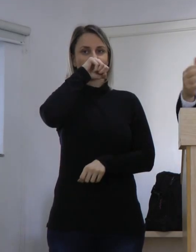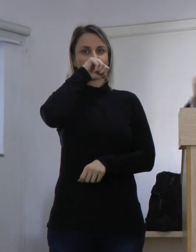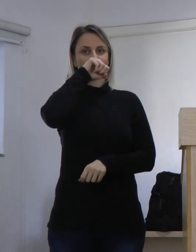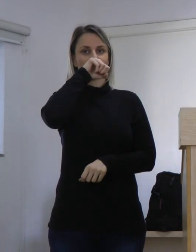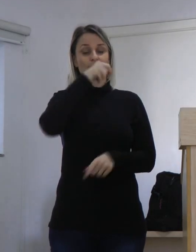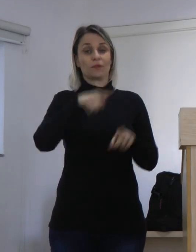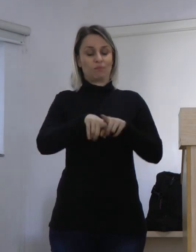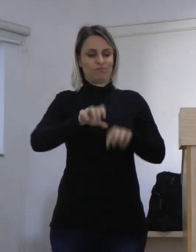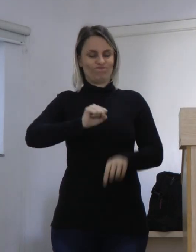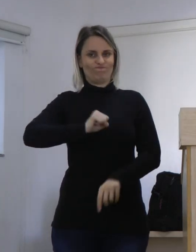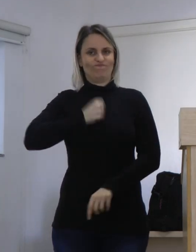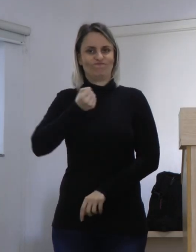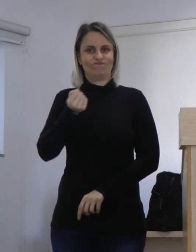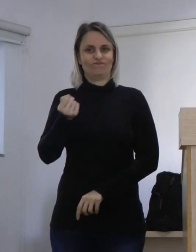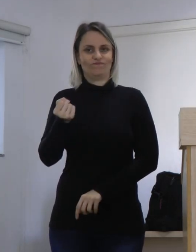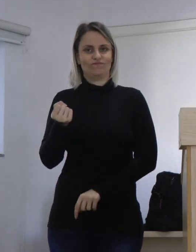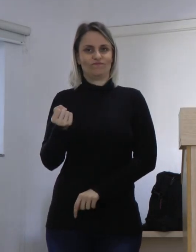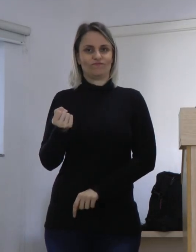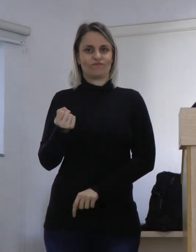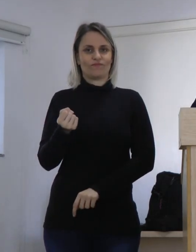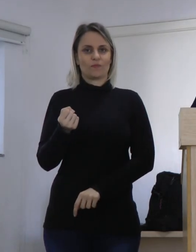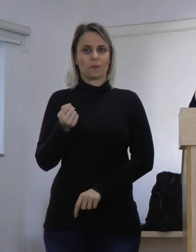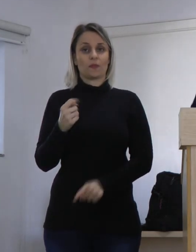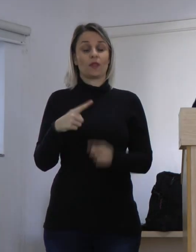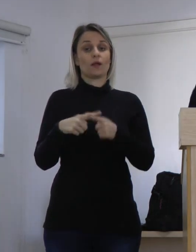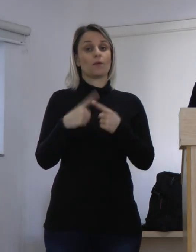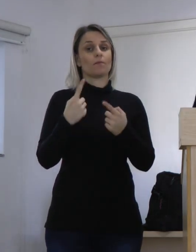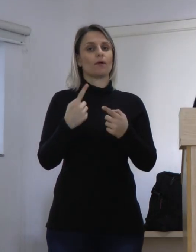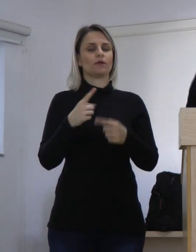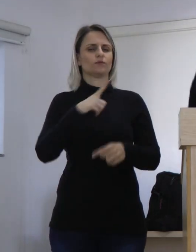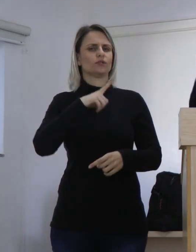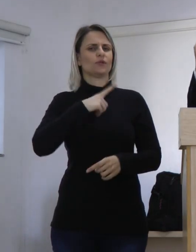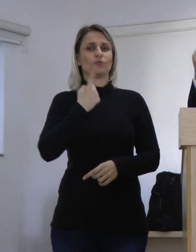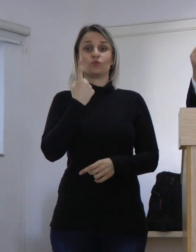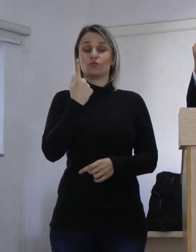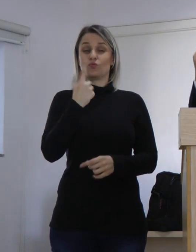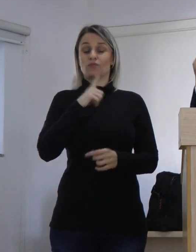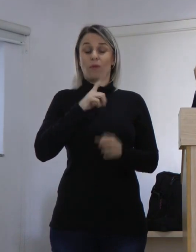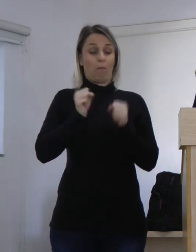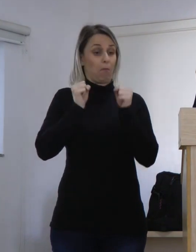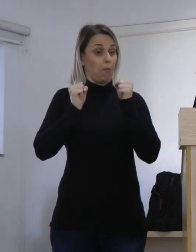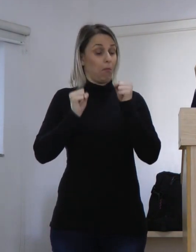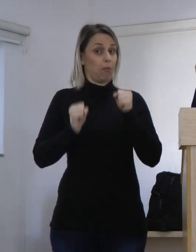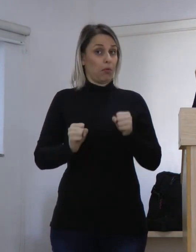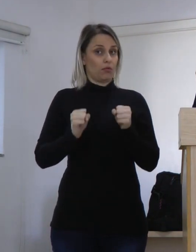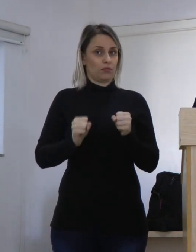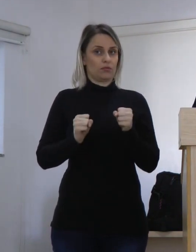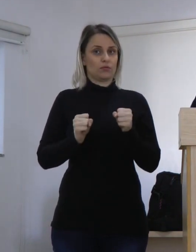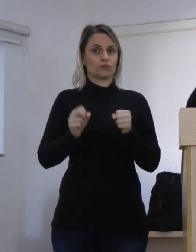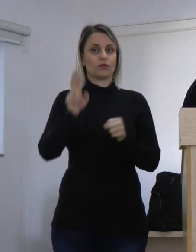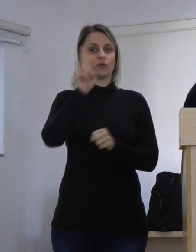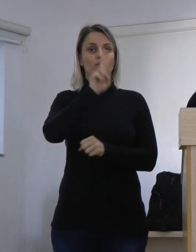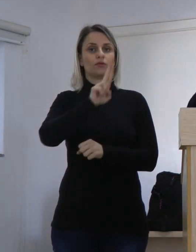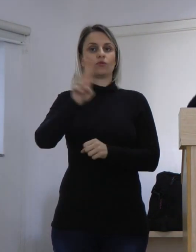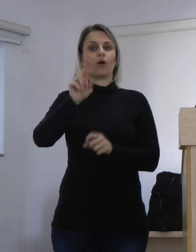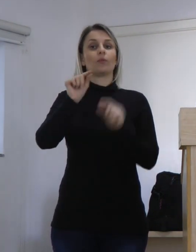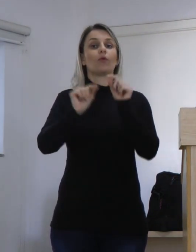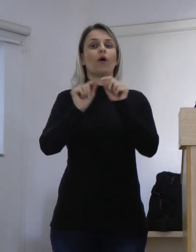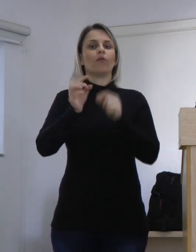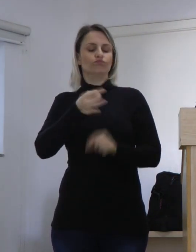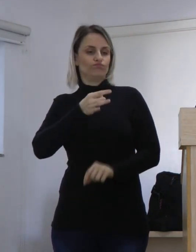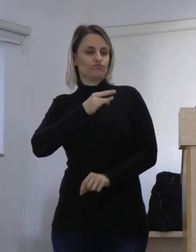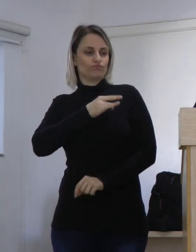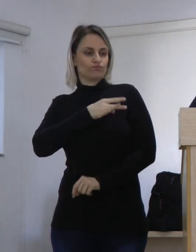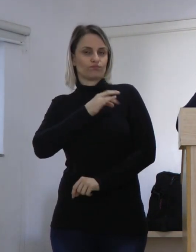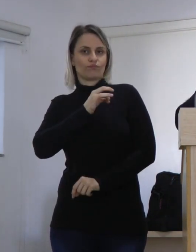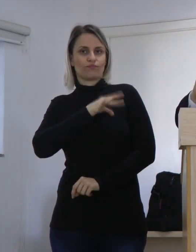da agressividade. Mas nós temos um instinto muito poderoso e muito perigoso também, chamado medo.